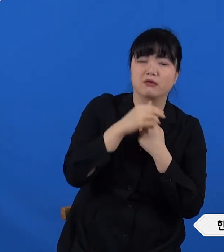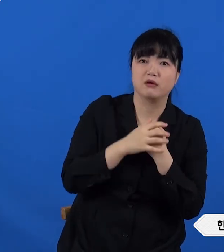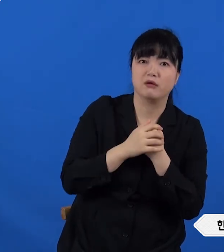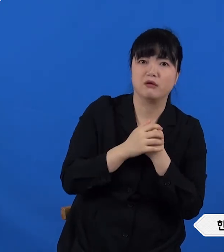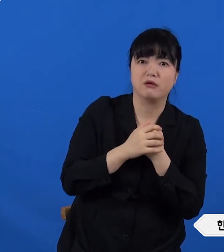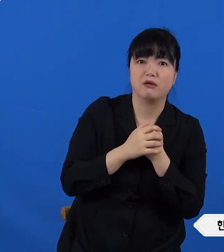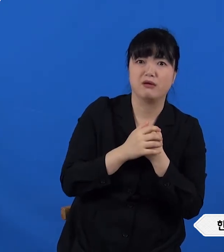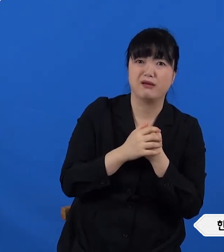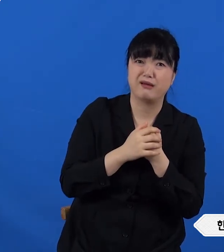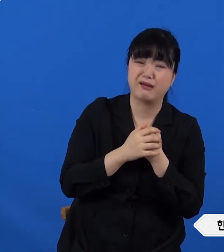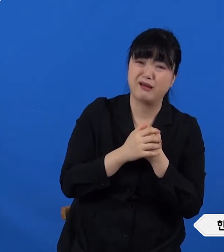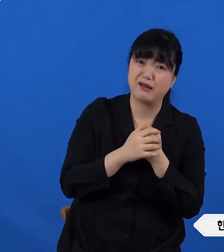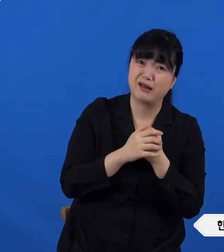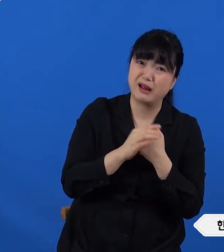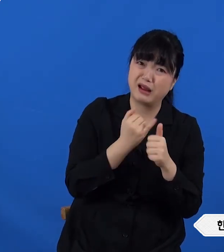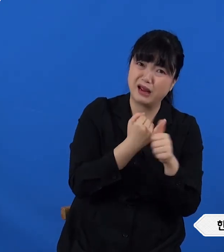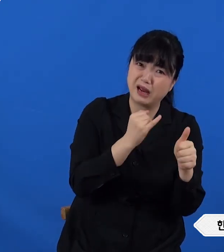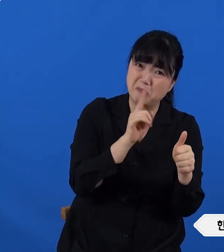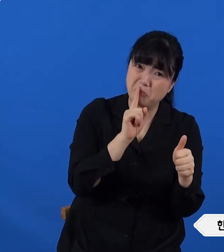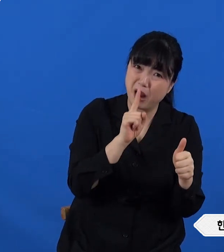세상에 그런 남자가 어디 있습니까?